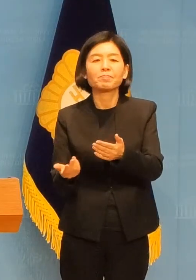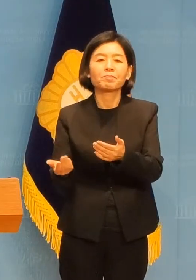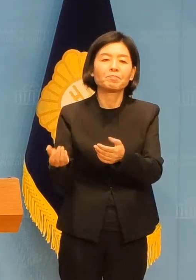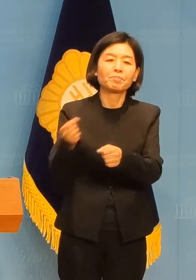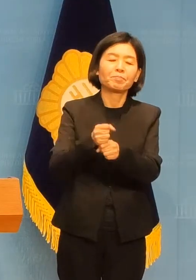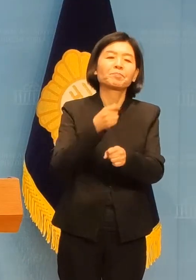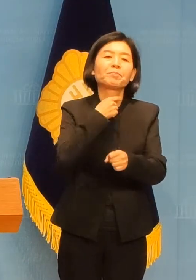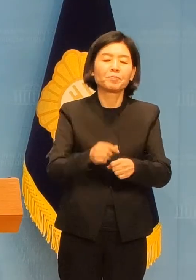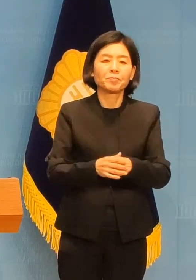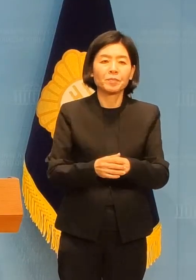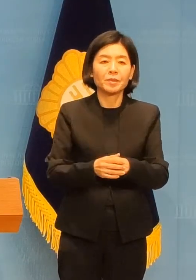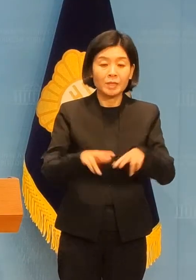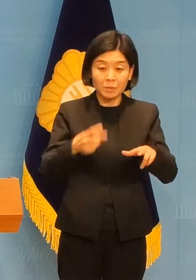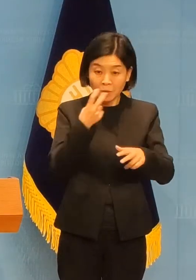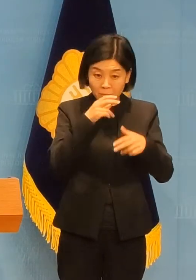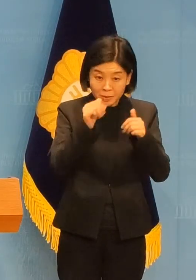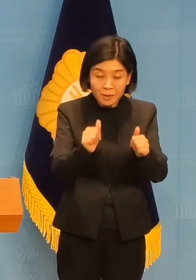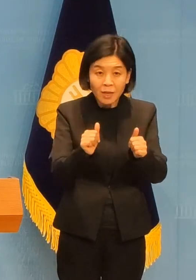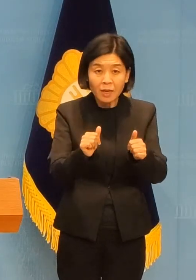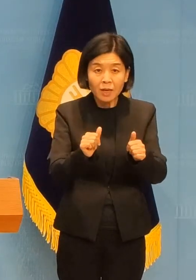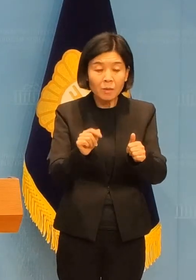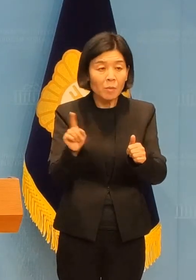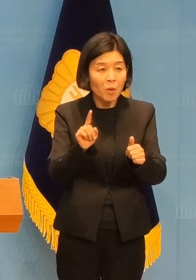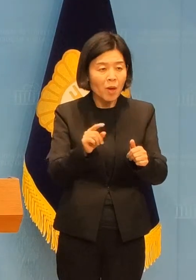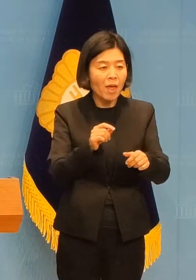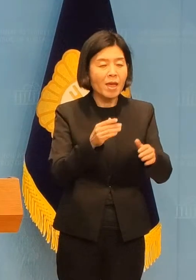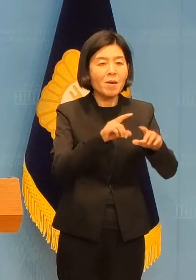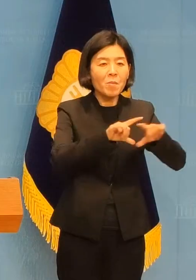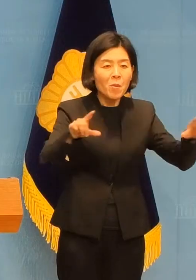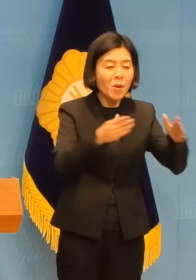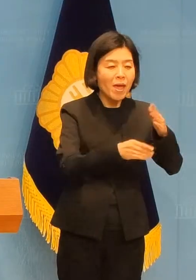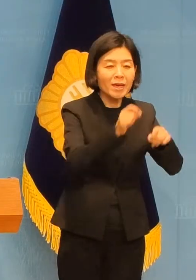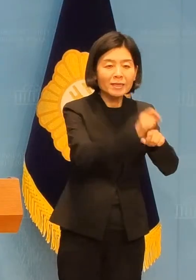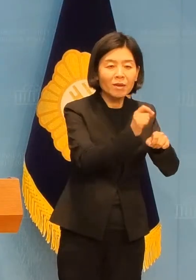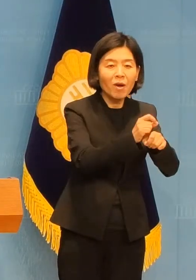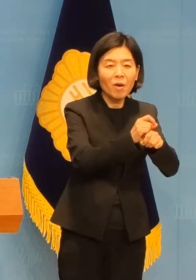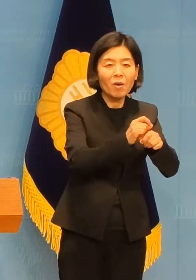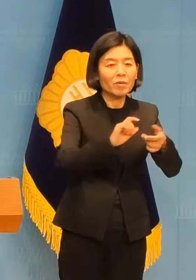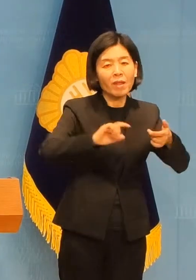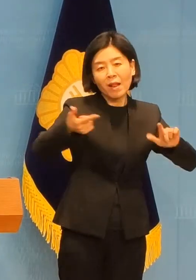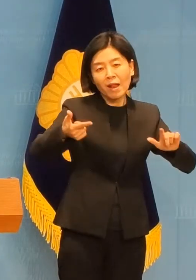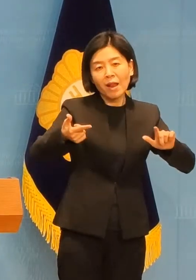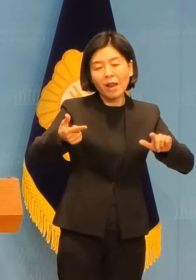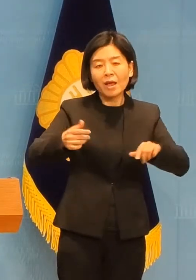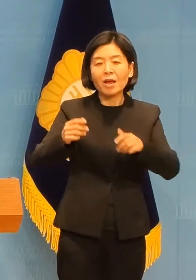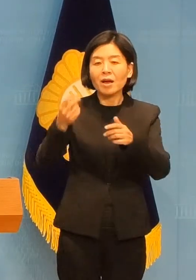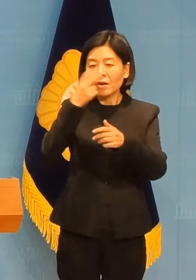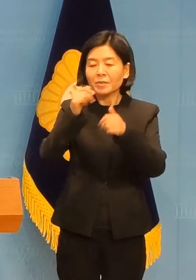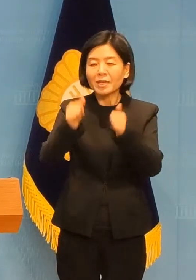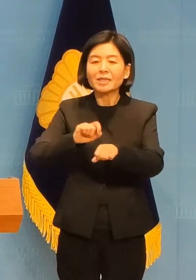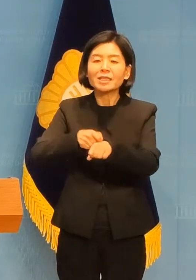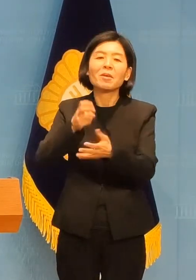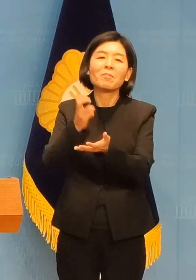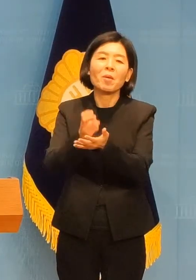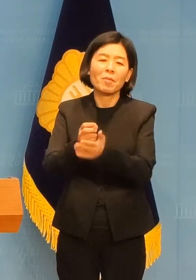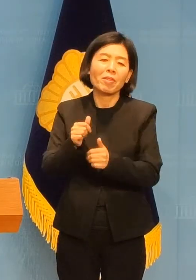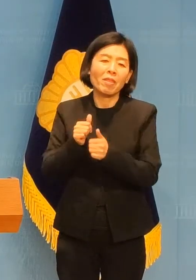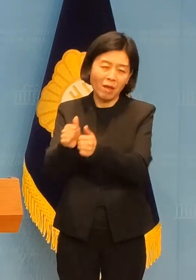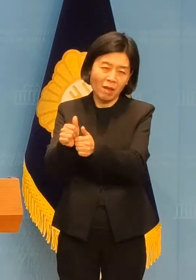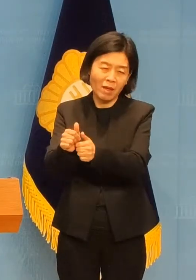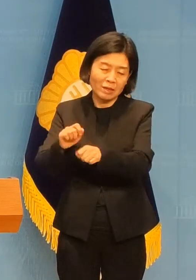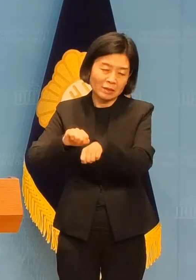검사는 일반 행정부 공무원과 달리 별도의 검사징계법에 따라 징계가 이루어지고 있으며 중범죄를